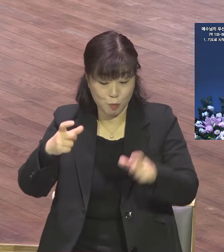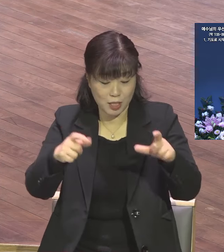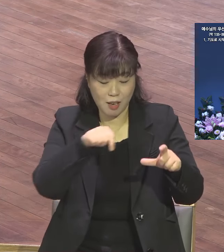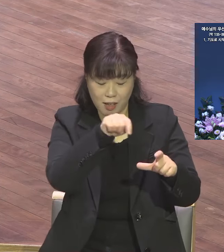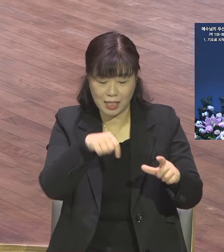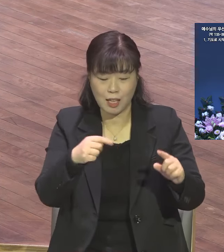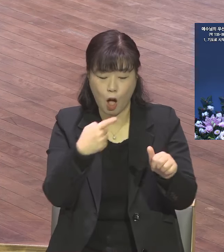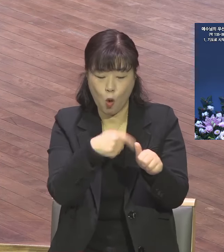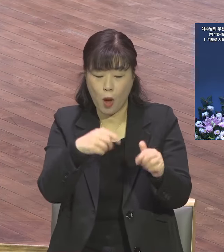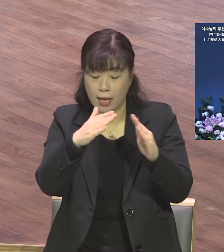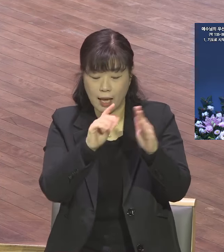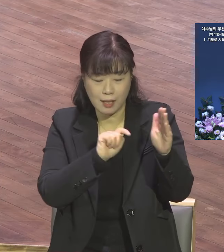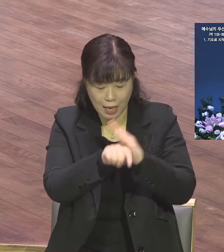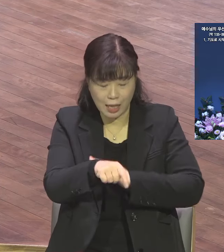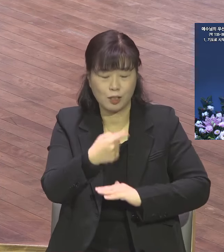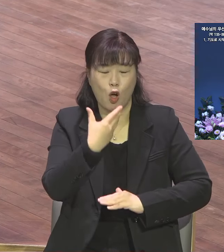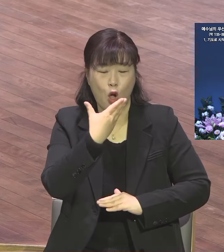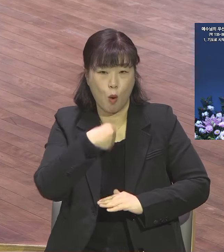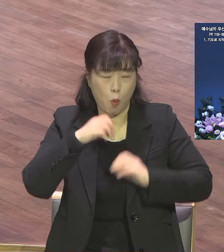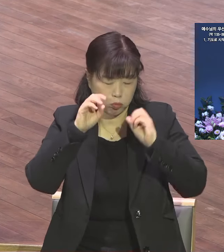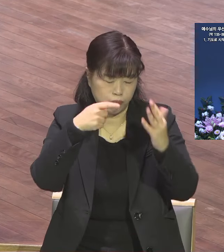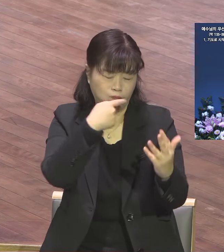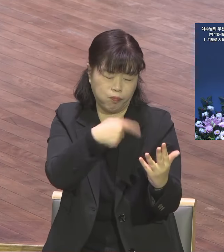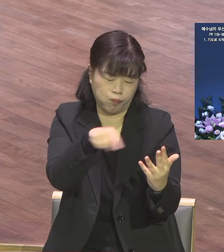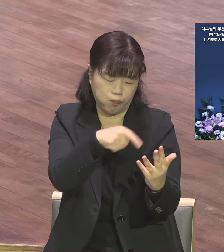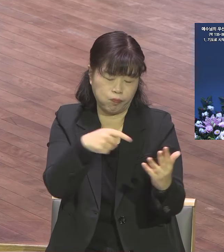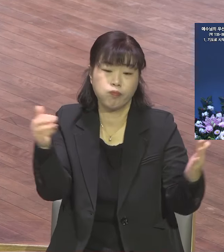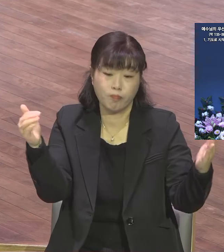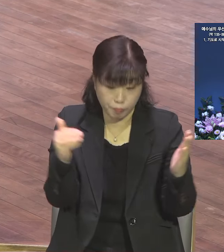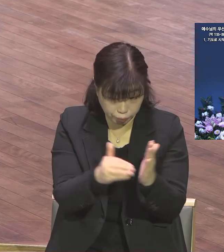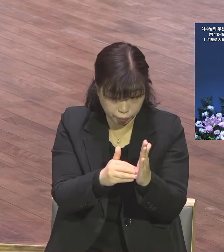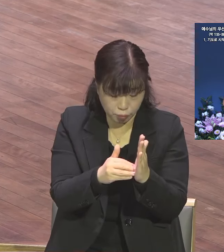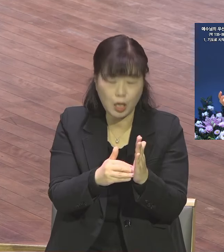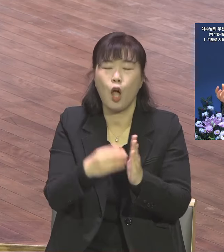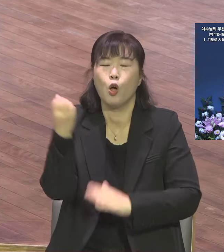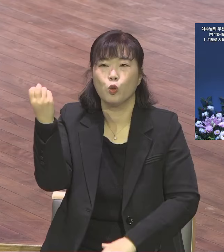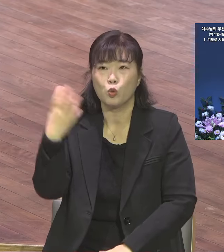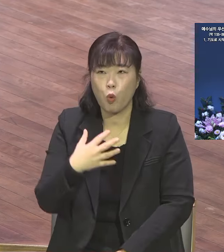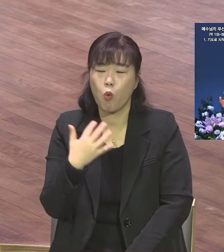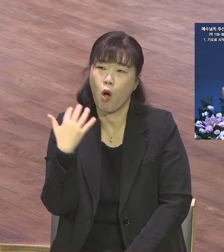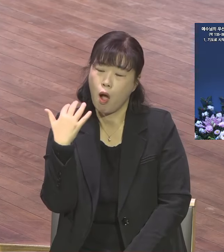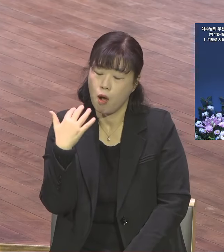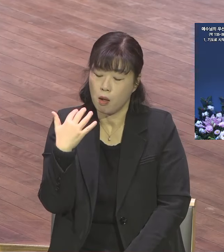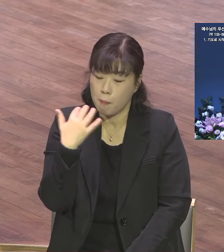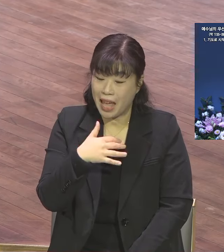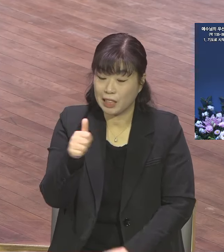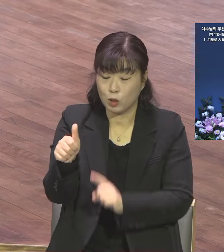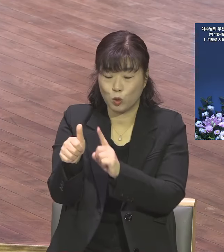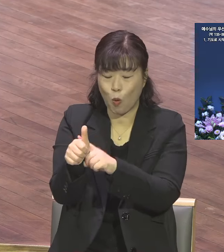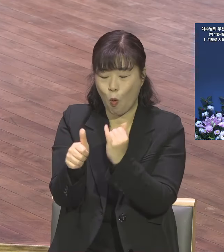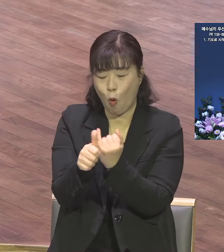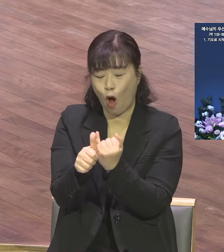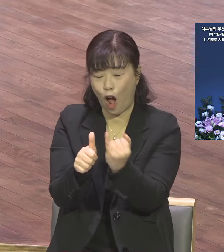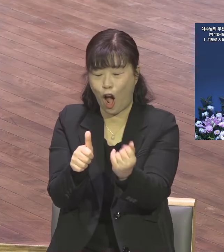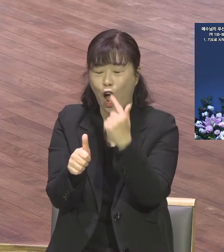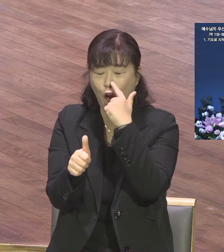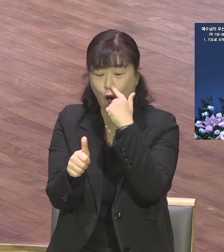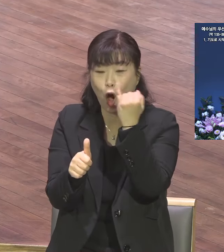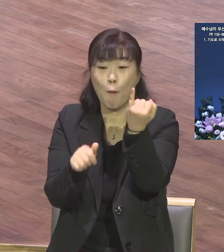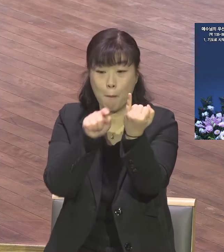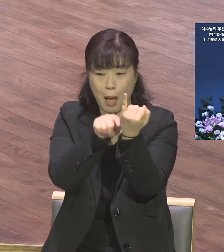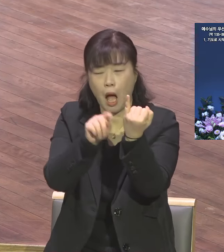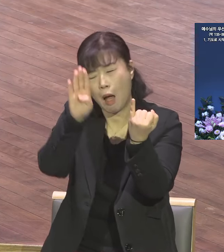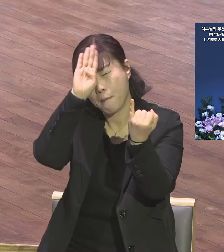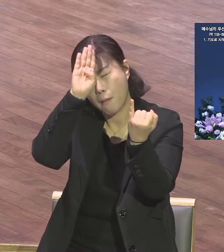베드로의 장모를 치유하고 그 소문이 나가지고 막 그냥 많은 사람들이 그냥 병자들이 뭐